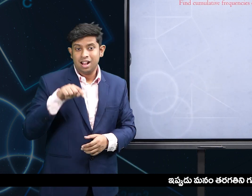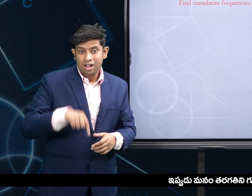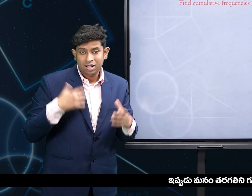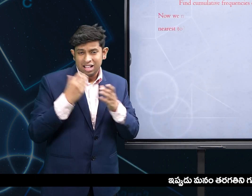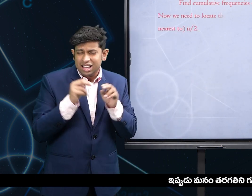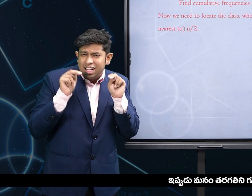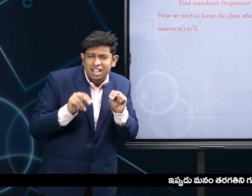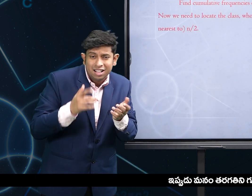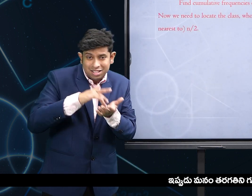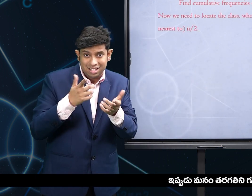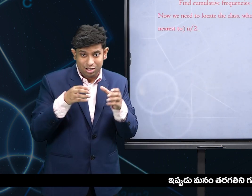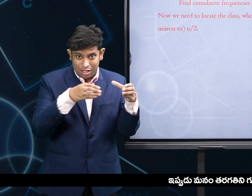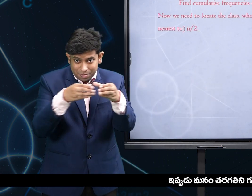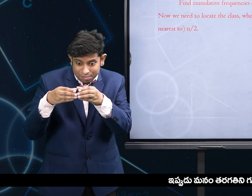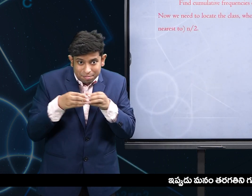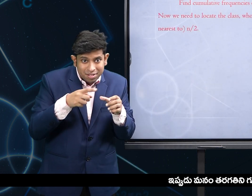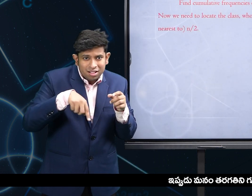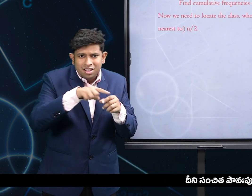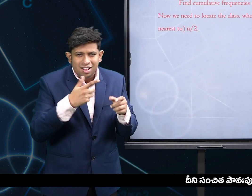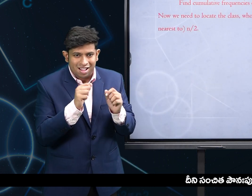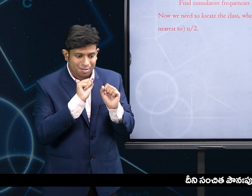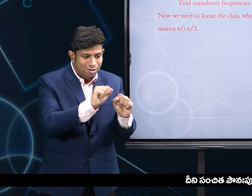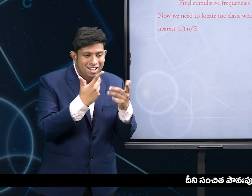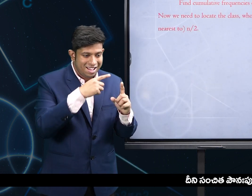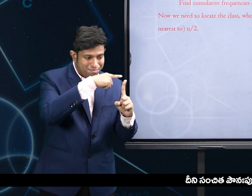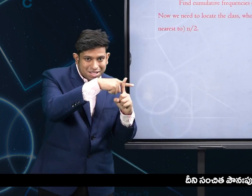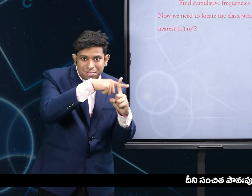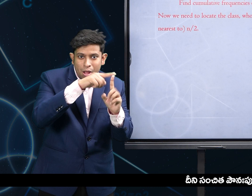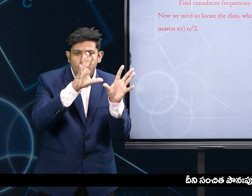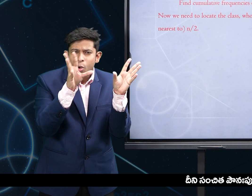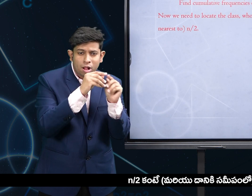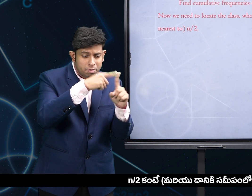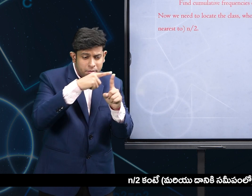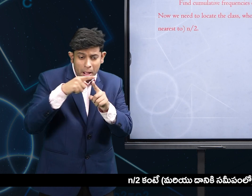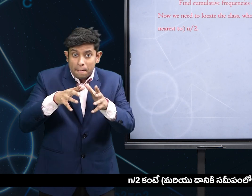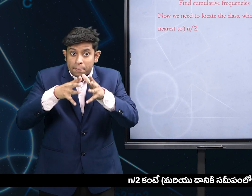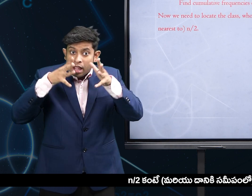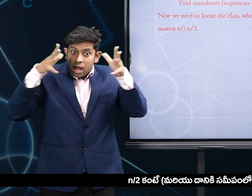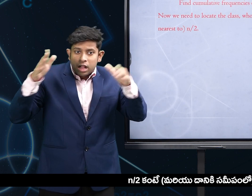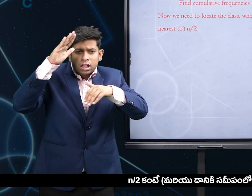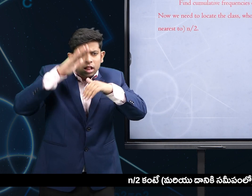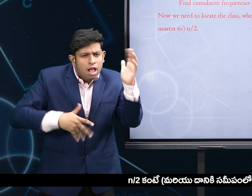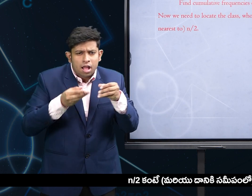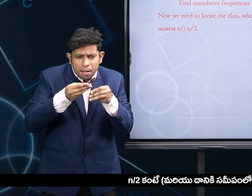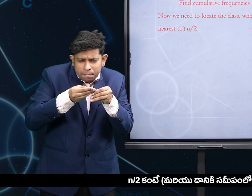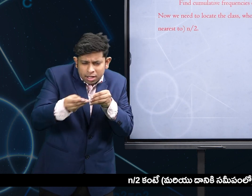ఇప్పుడు మనం తరగతిని గుర్తించాలి. దీని సంచిత పౌనఃపున్యం n/2 కంటే మరియు